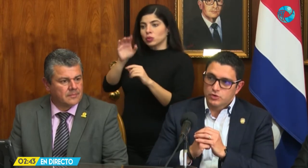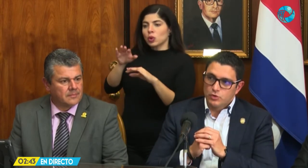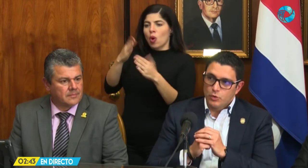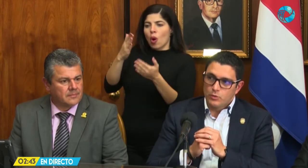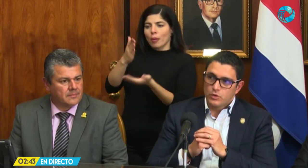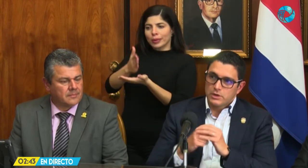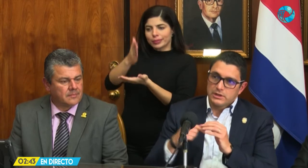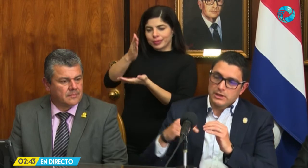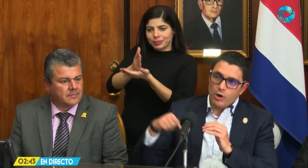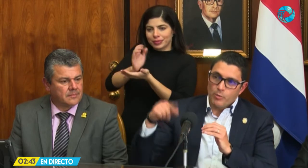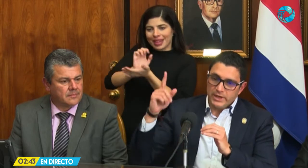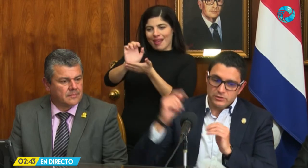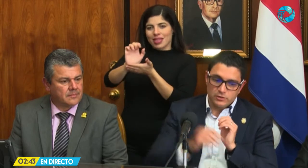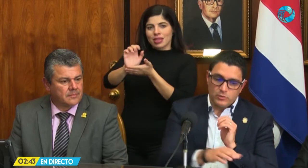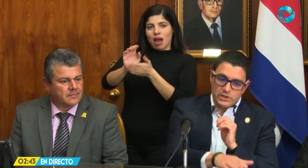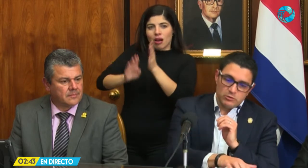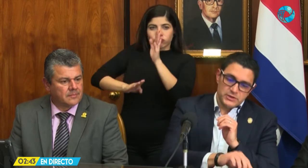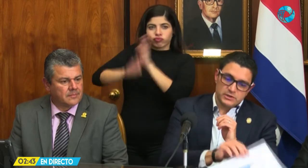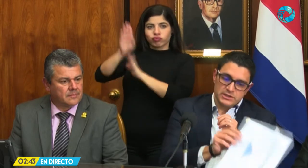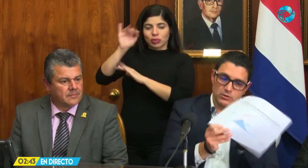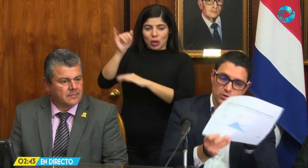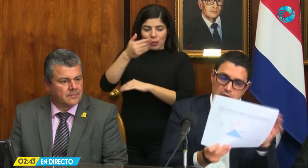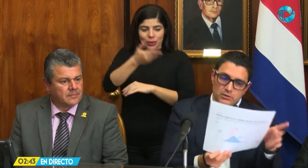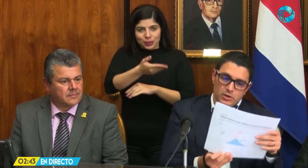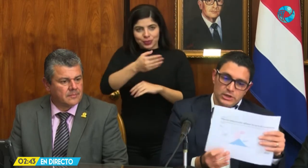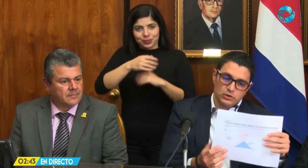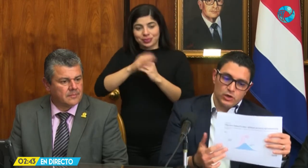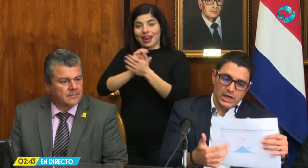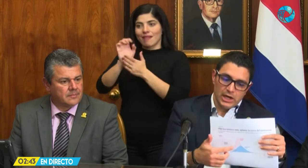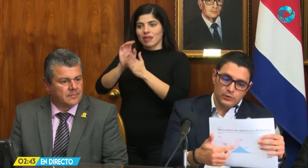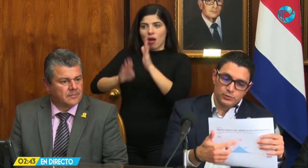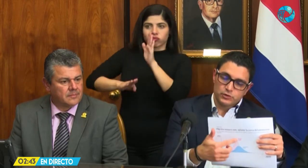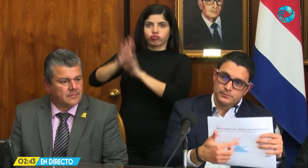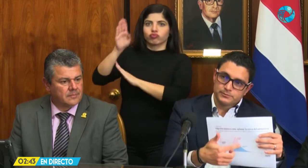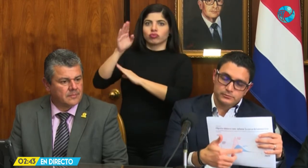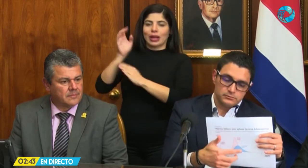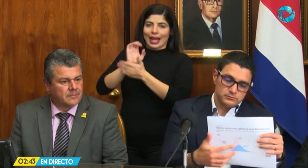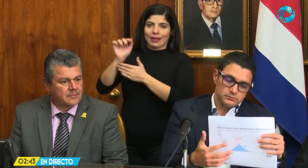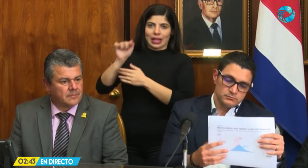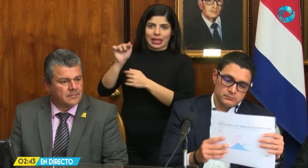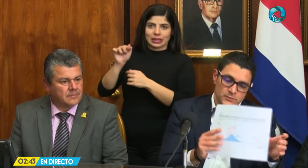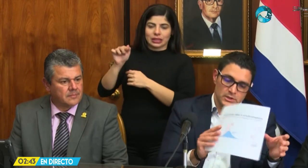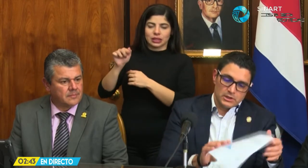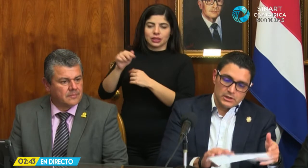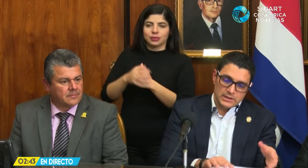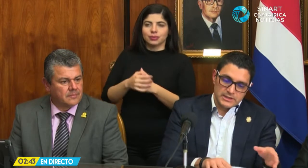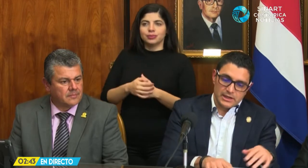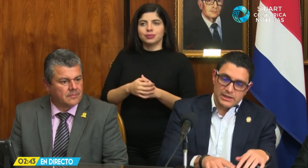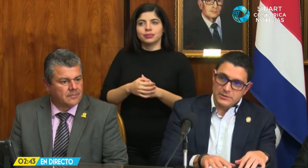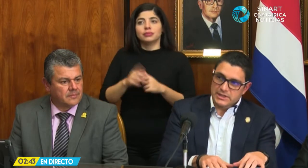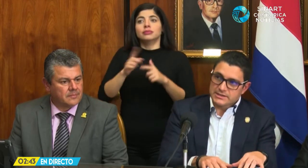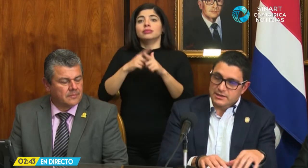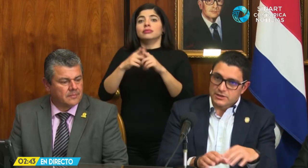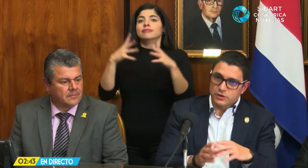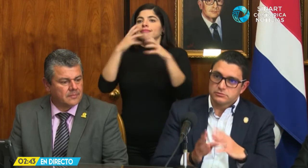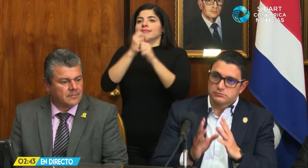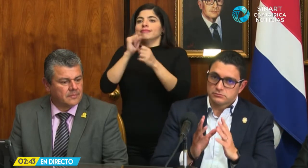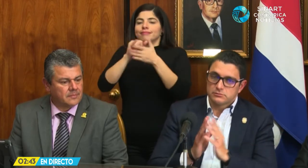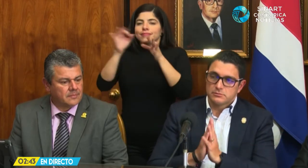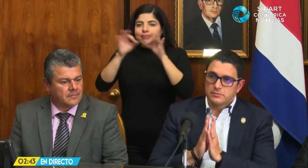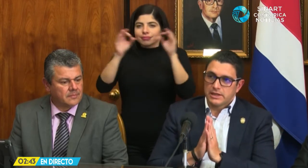tengamos un aumento, como ya lo hemos visto en esta curva, un aumento abrupto. Así que queríamos hacer esa